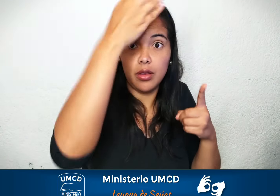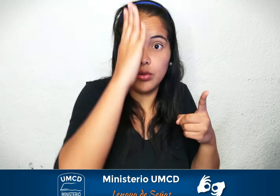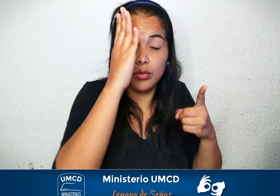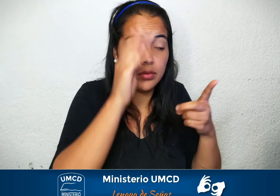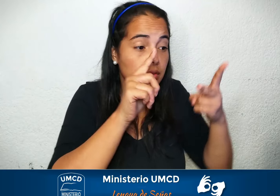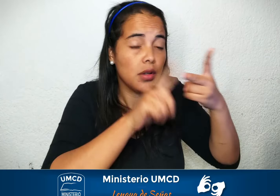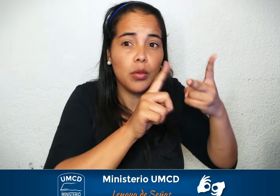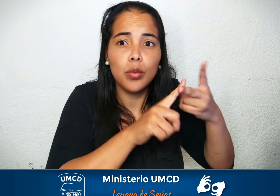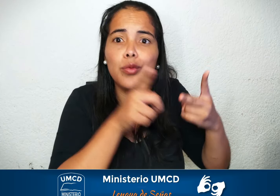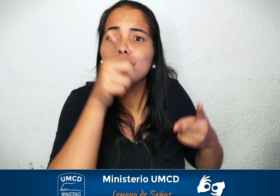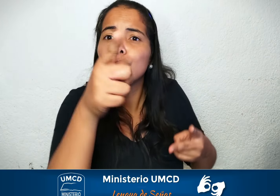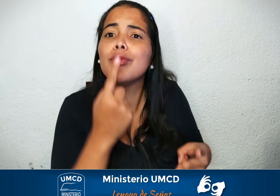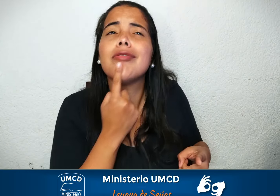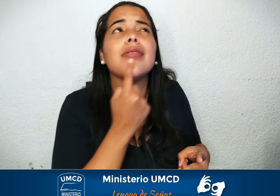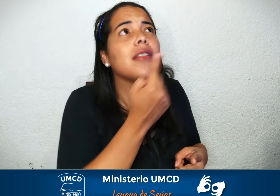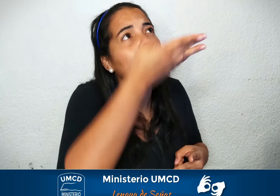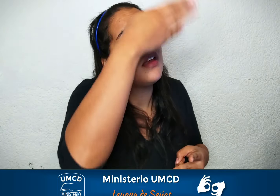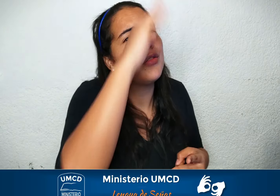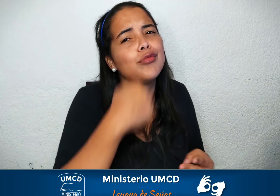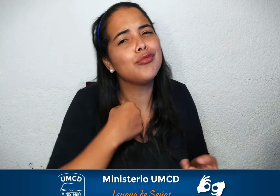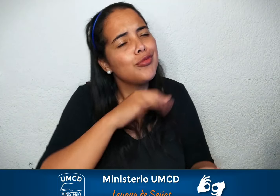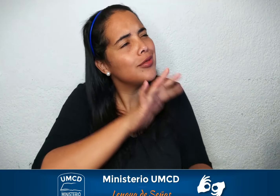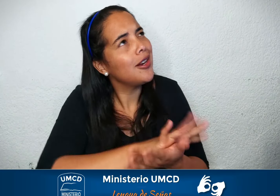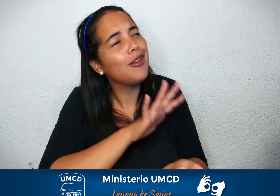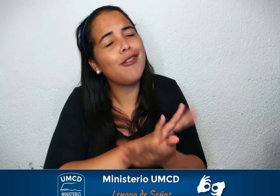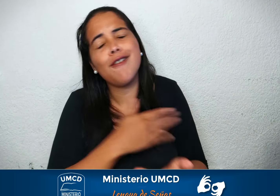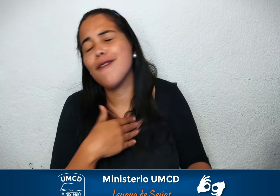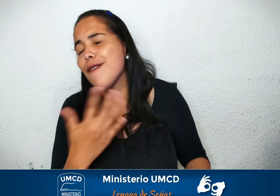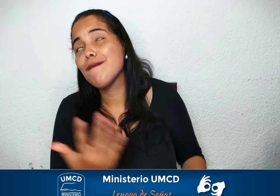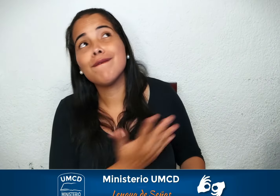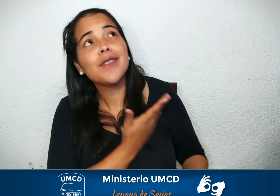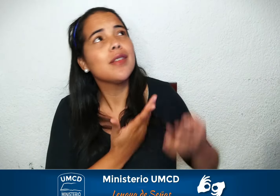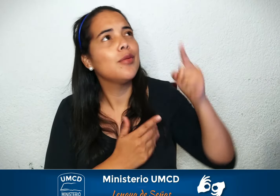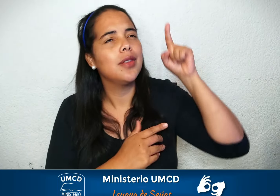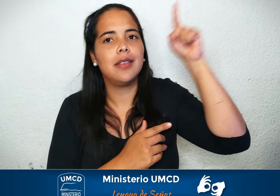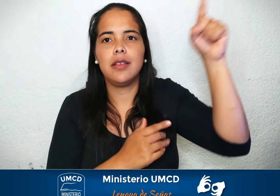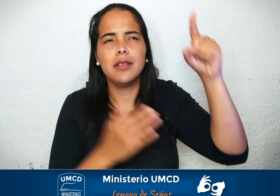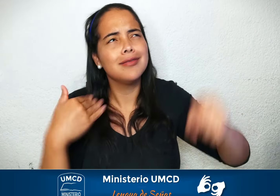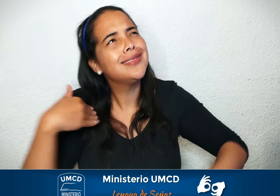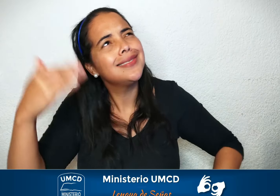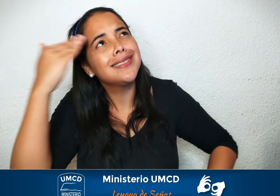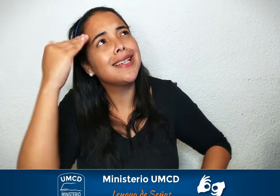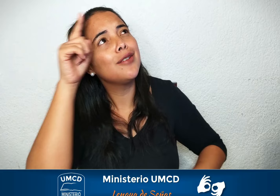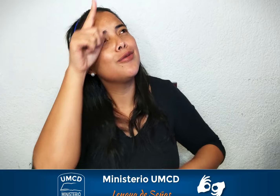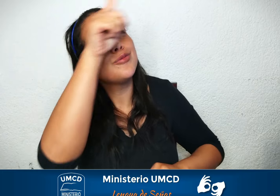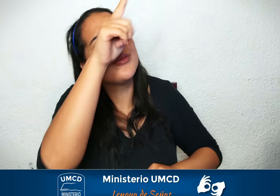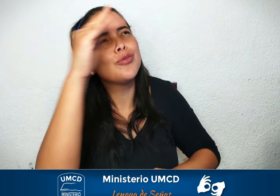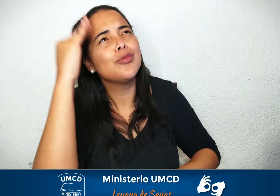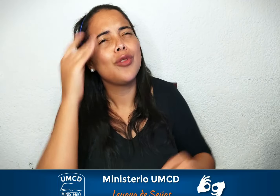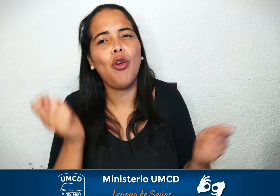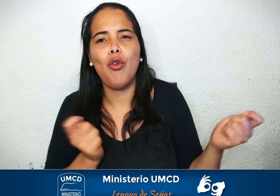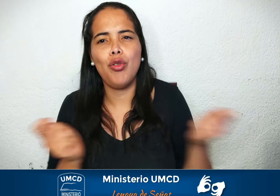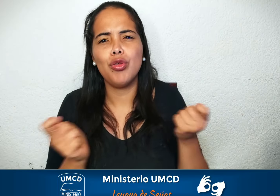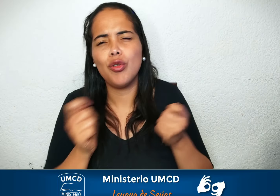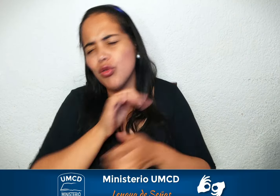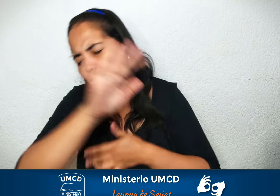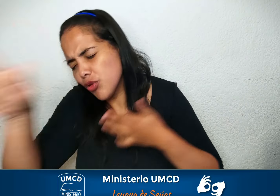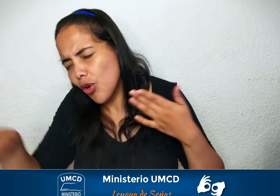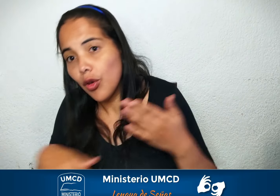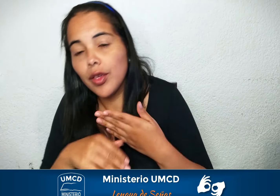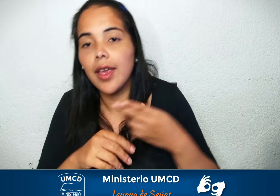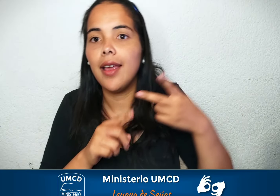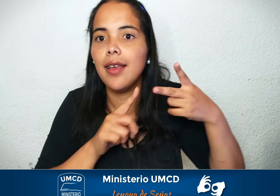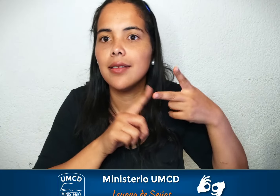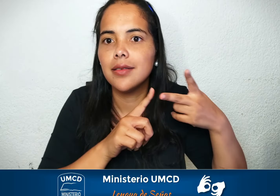la adoración tiene un poder impresionante en nuestro corazón. La adoración nos permite